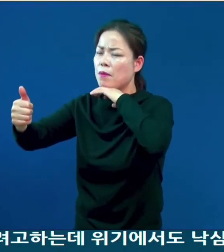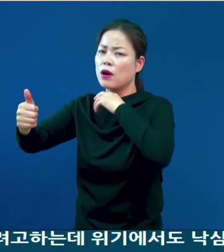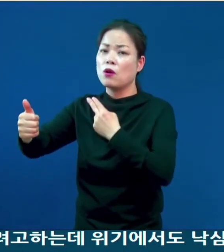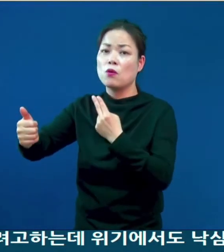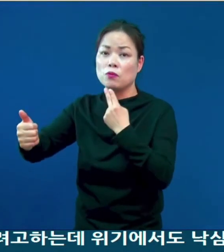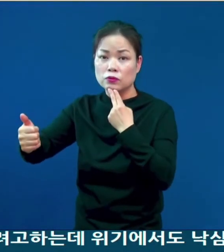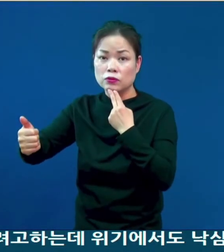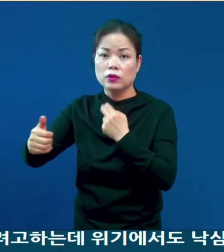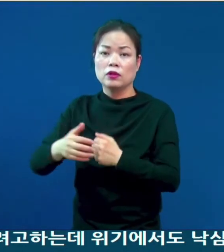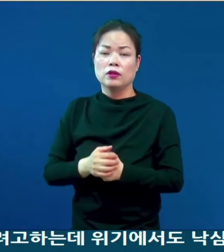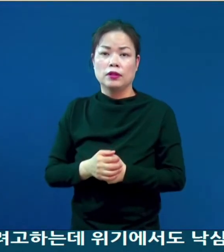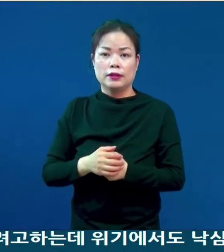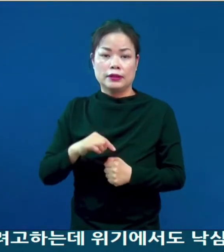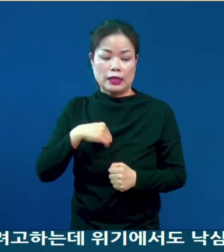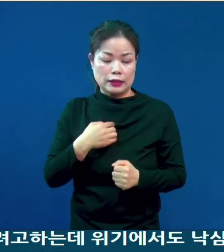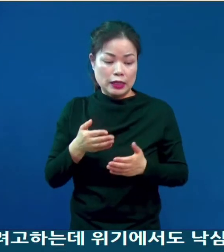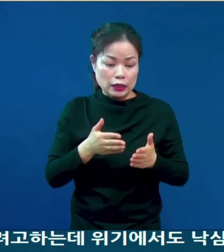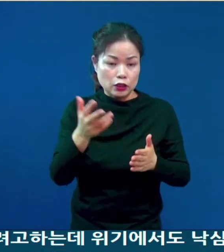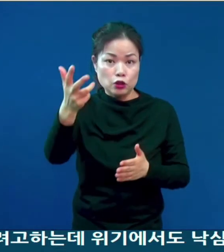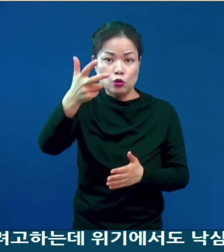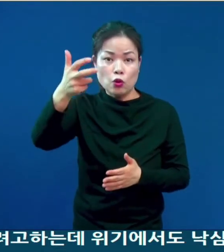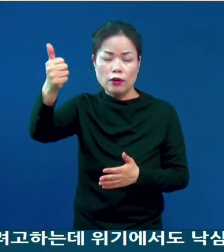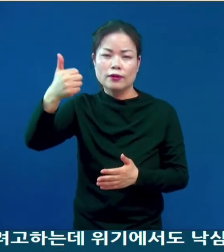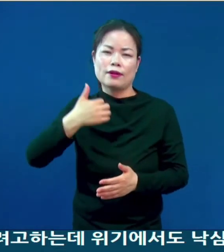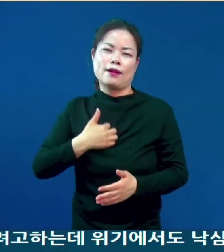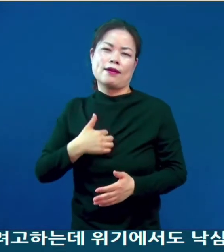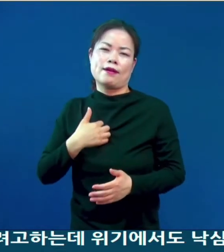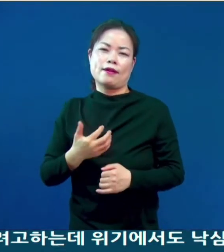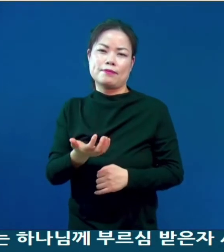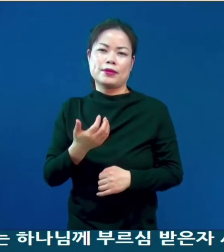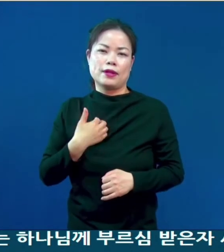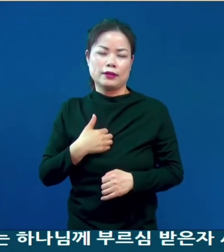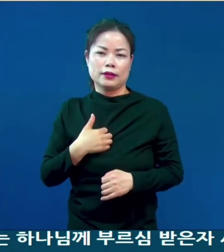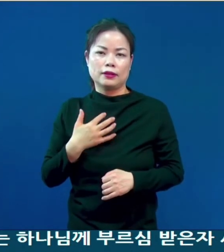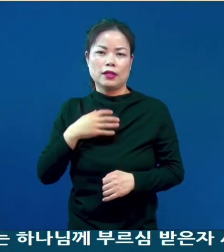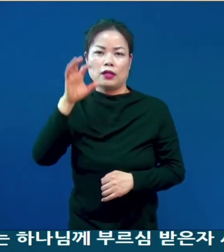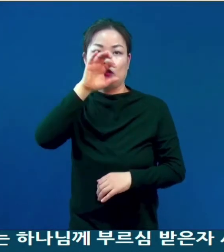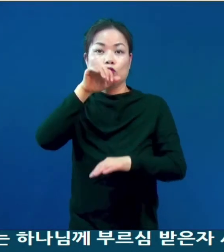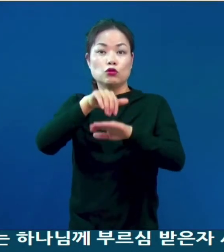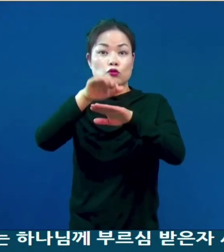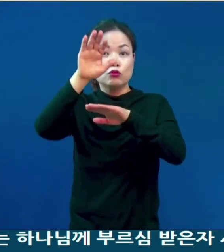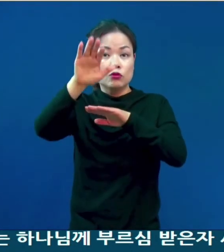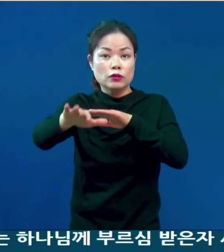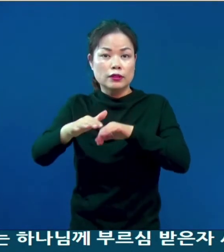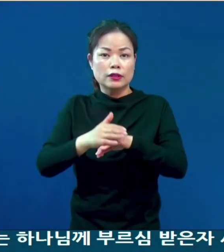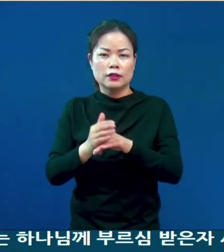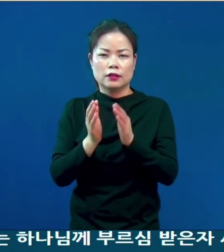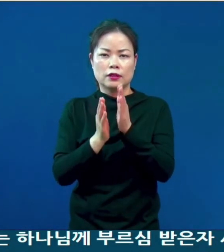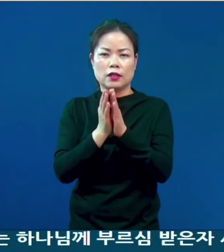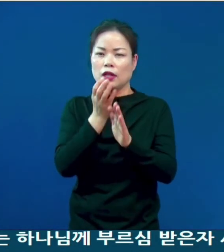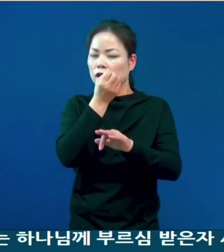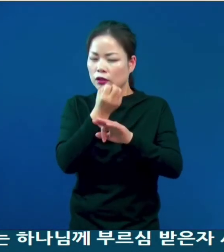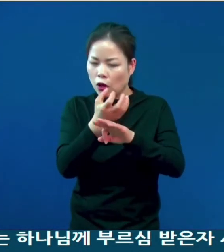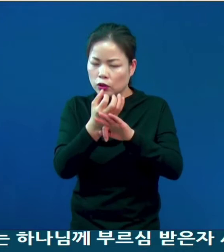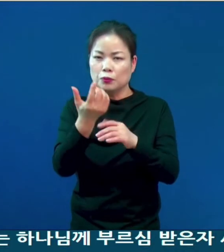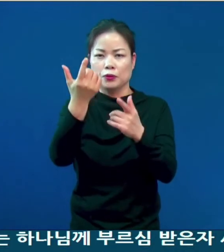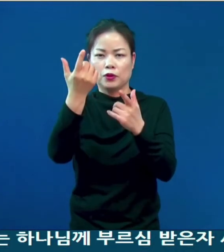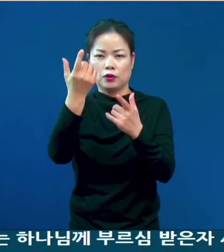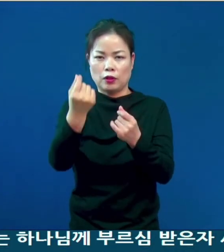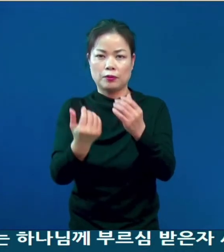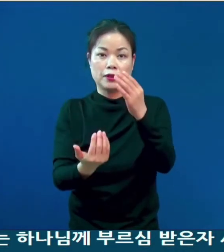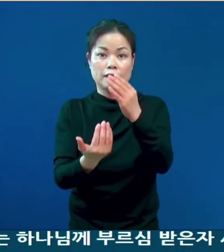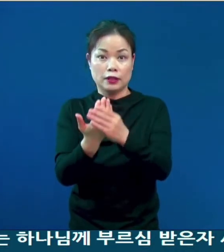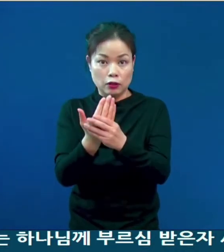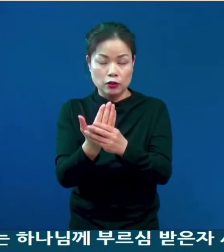있었던 이유는 자신의 길을 여호와께서 아시기에 나를 단련하신 후에는 정금같이 나올 것이다 라고 하는 이 믿음의